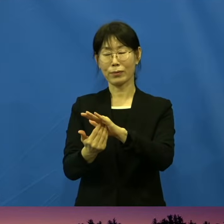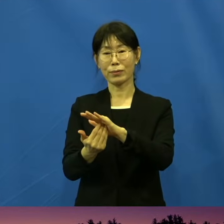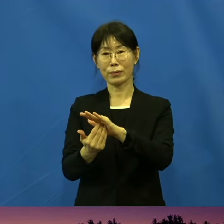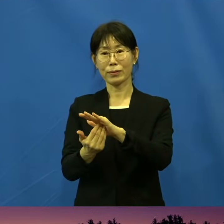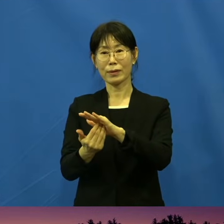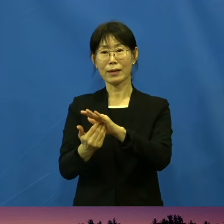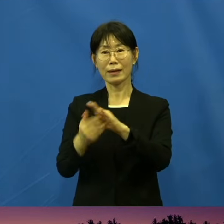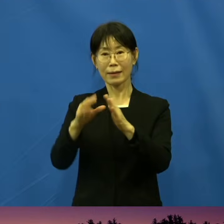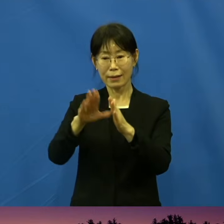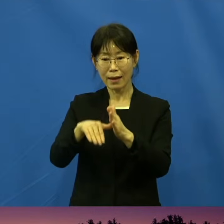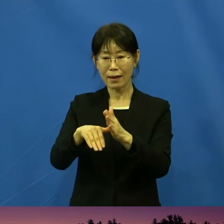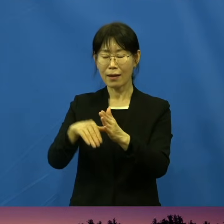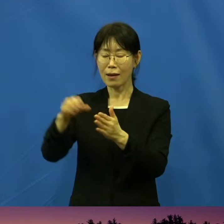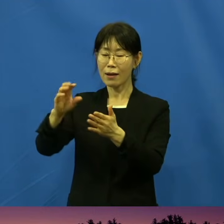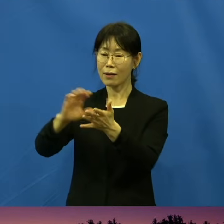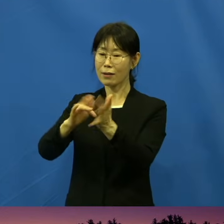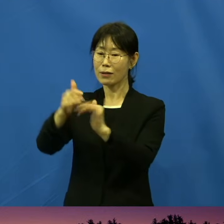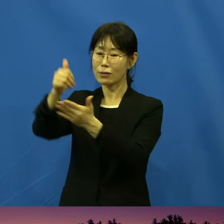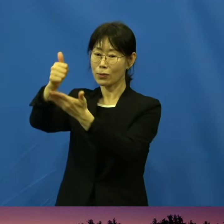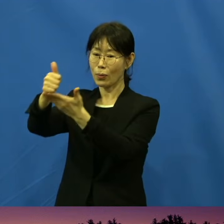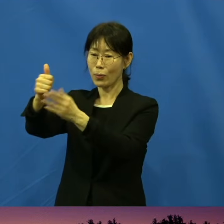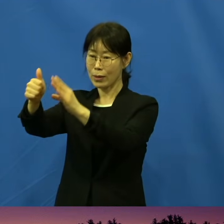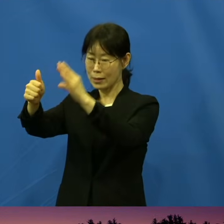그리스도적 삶으로 표현될 수밖에 없는 거죠.